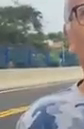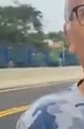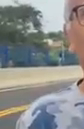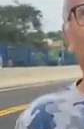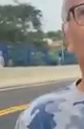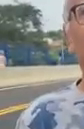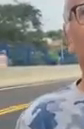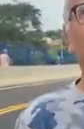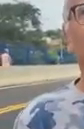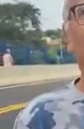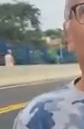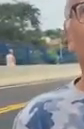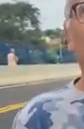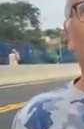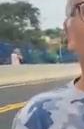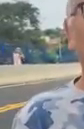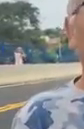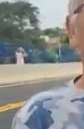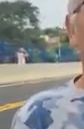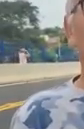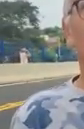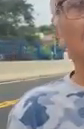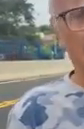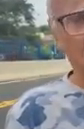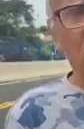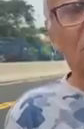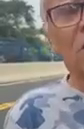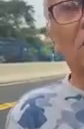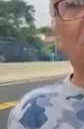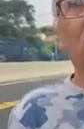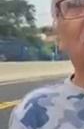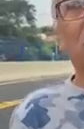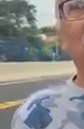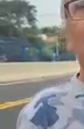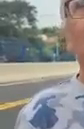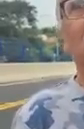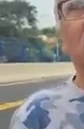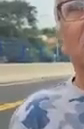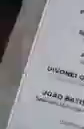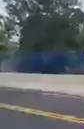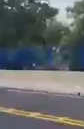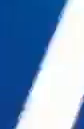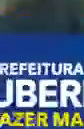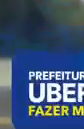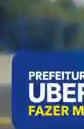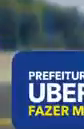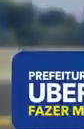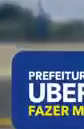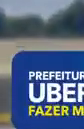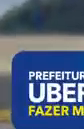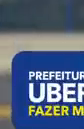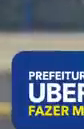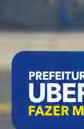Significa muita coisa, né? Desafoga bastante o trânsito aí, vai ficar 1000%, com certeza, né?